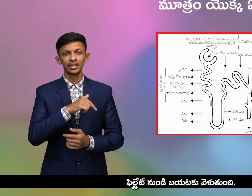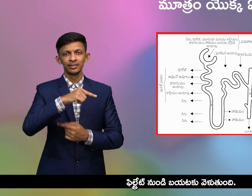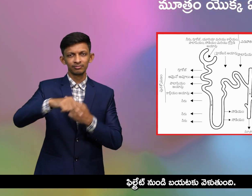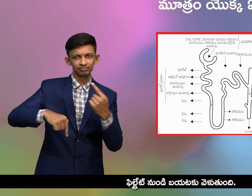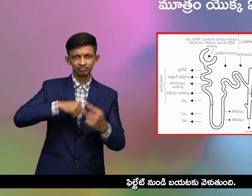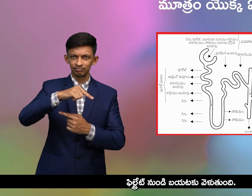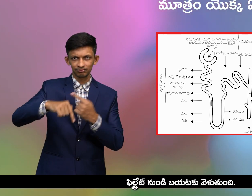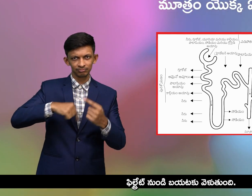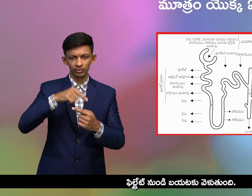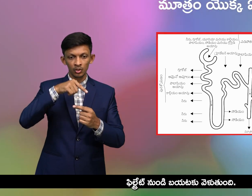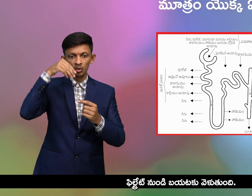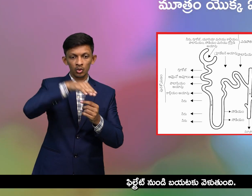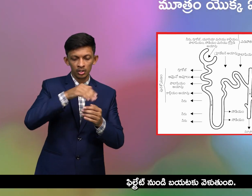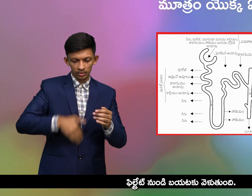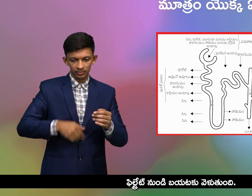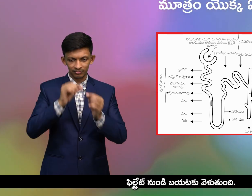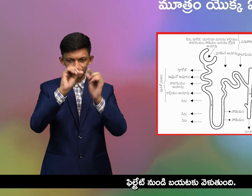ఫిల్ట్రేట్ నుండి బయటకు వెళ్తుంది.